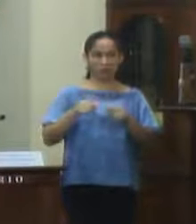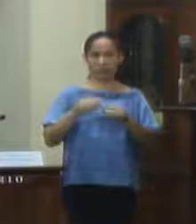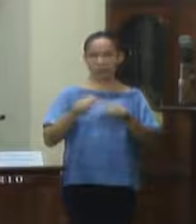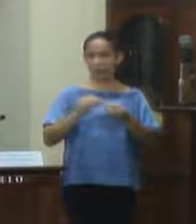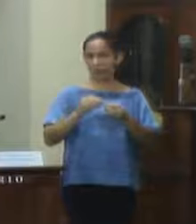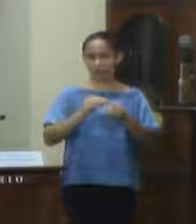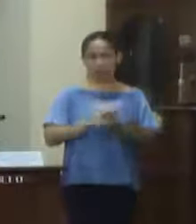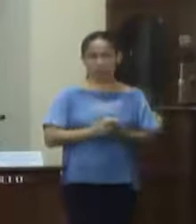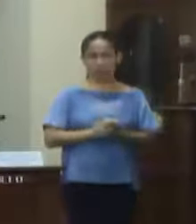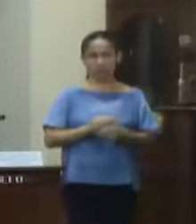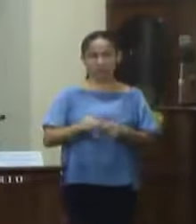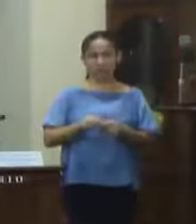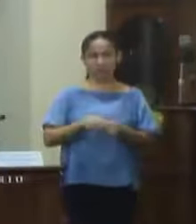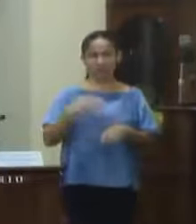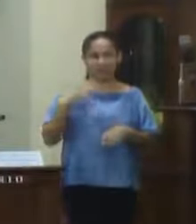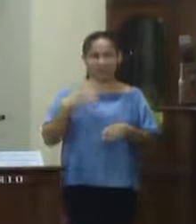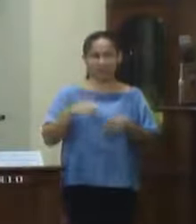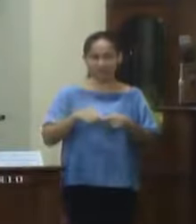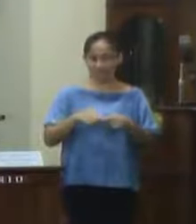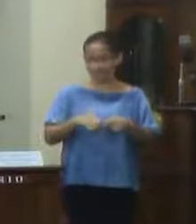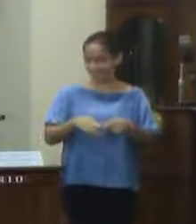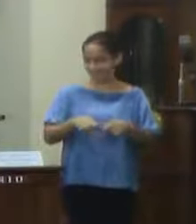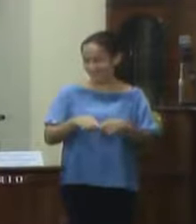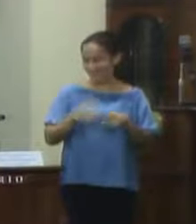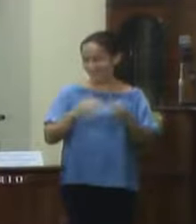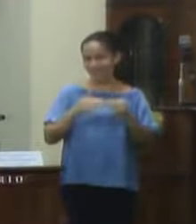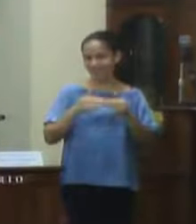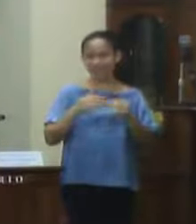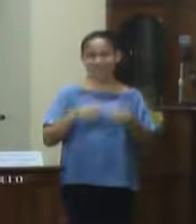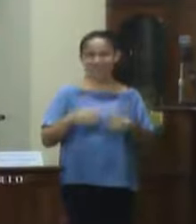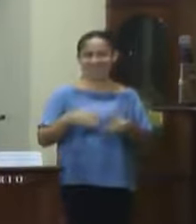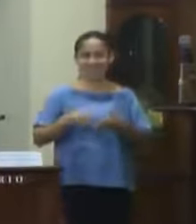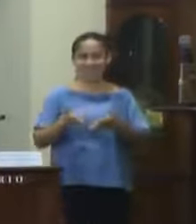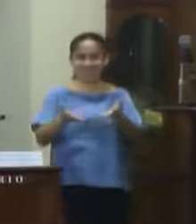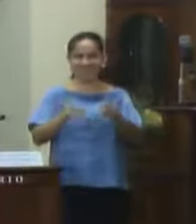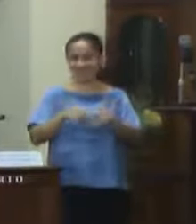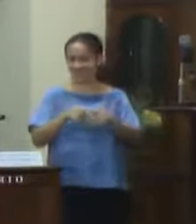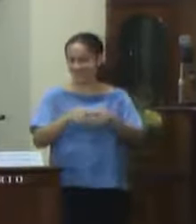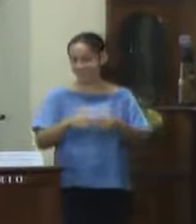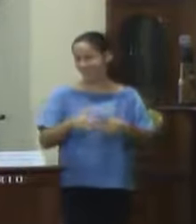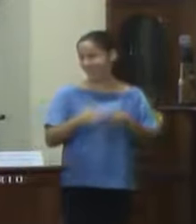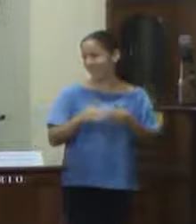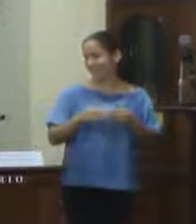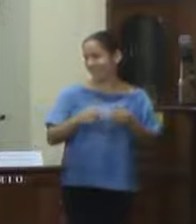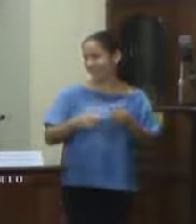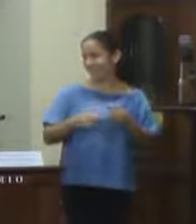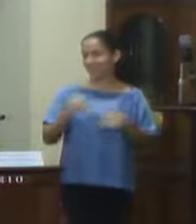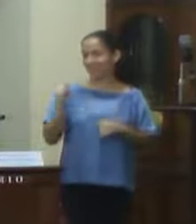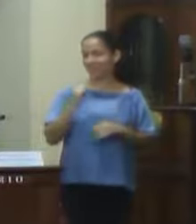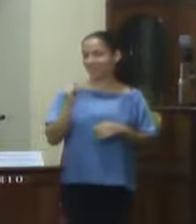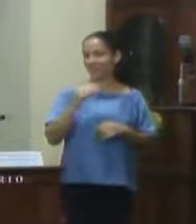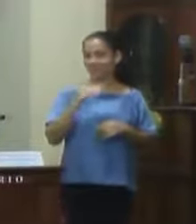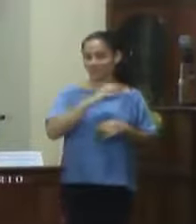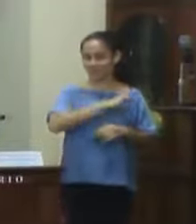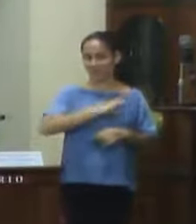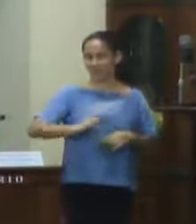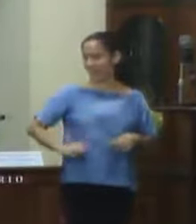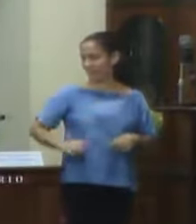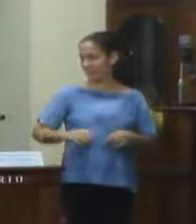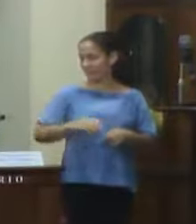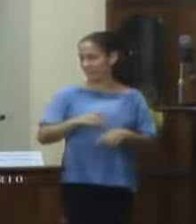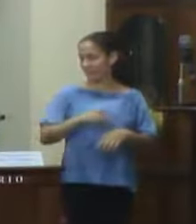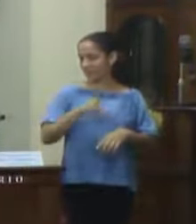na forma regimental, requer a Vossa Excelência o encaminhamento do presente requerimento ao Instituto Estadual do Patrimônio